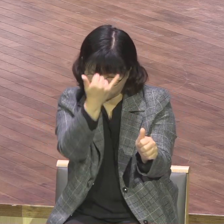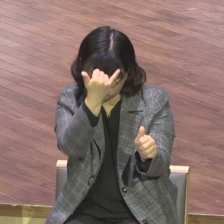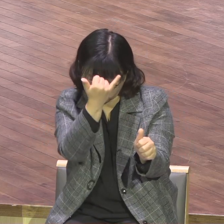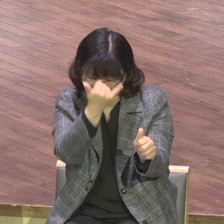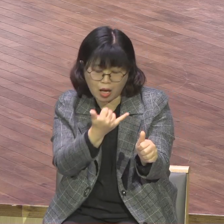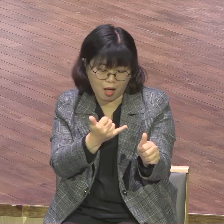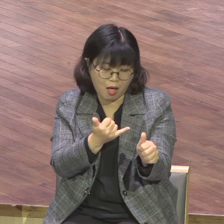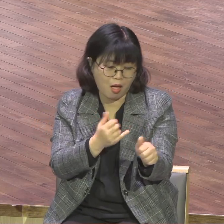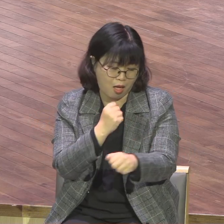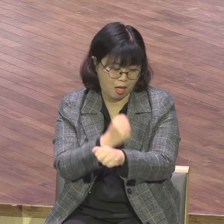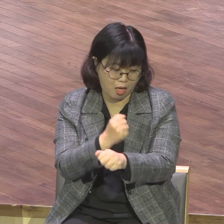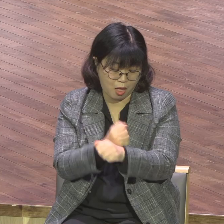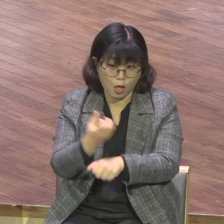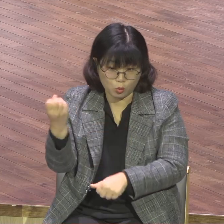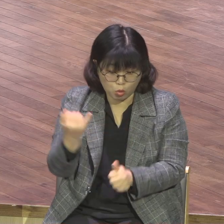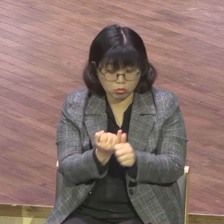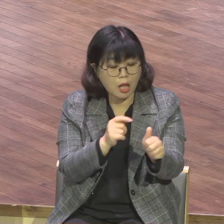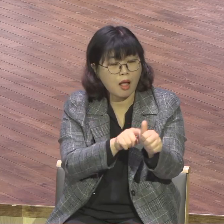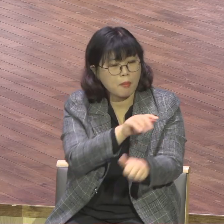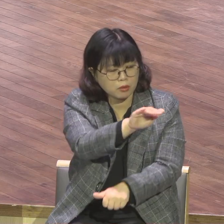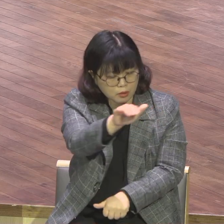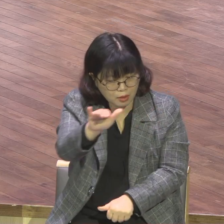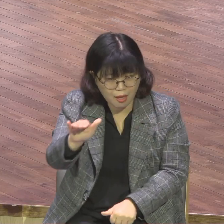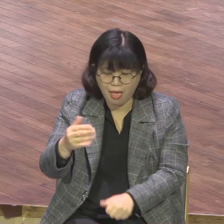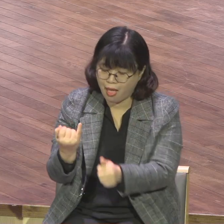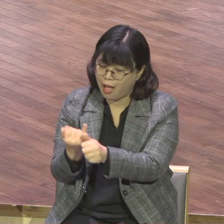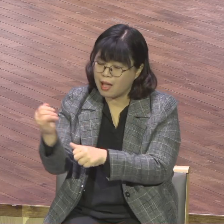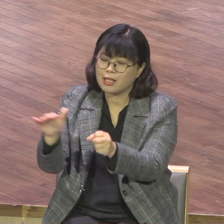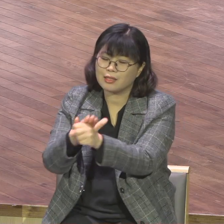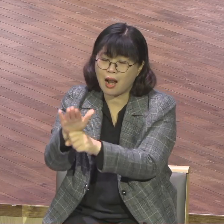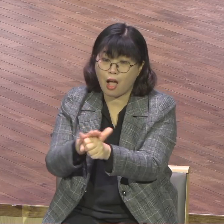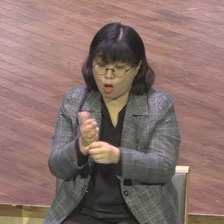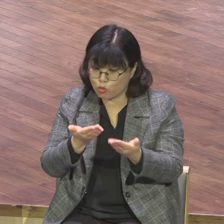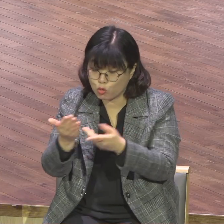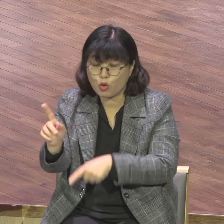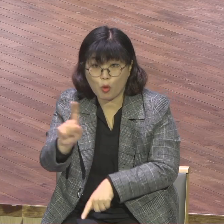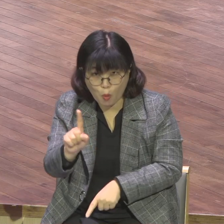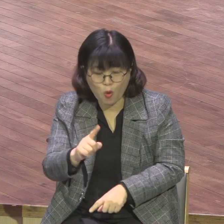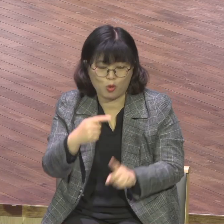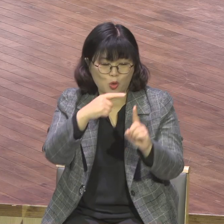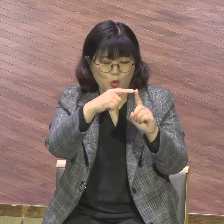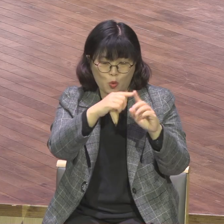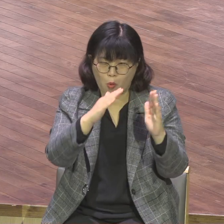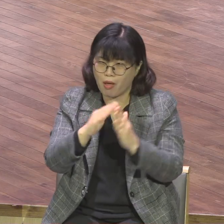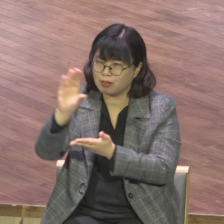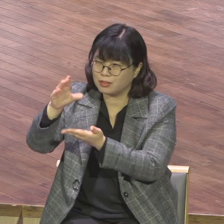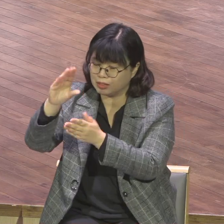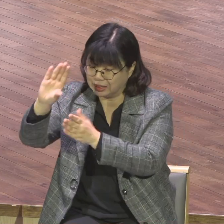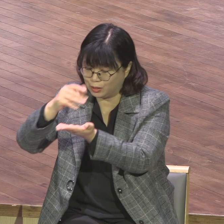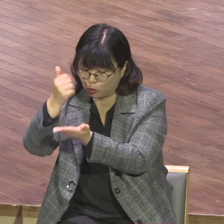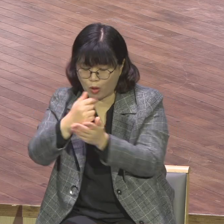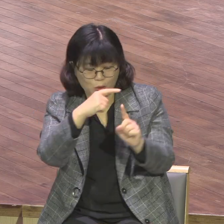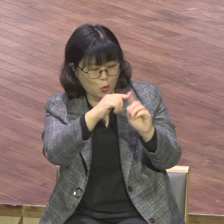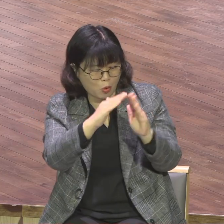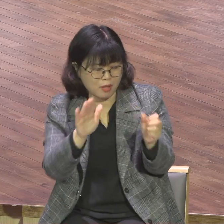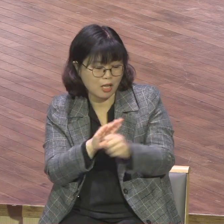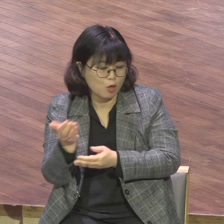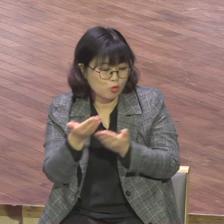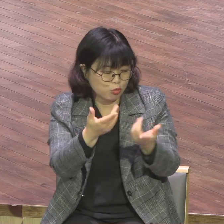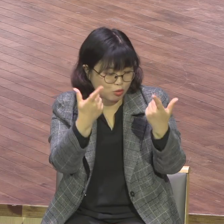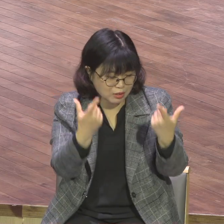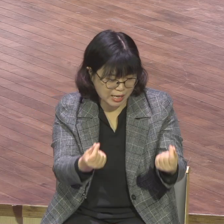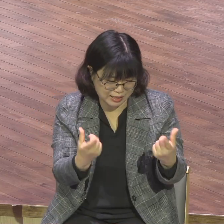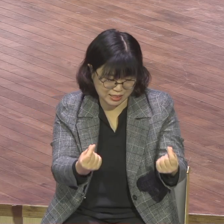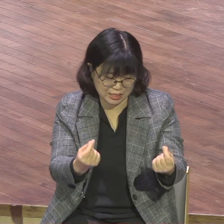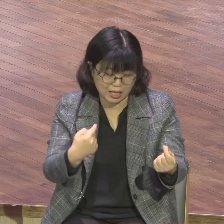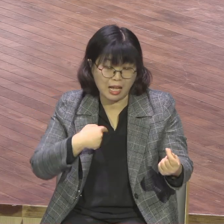복종할지니라. 남편들아 아내 사랑하기를 그리스도께서 교회를 사랑하시고 그 교회를 위하여 자신을 주심과 같이